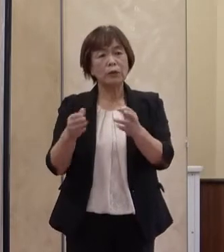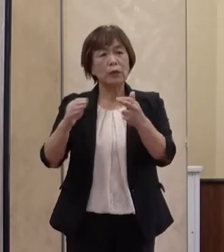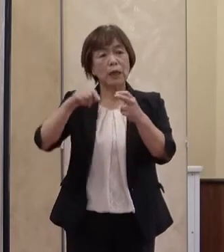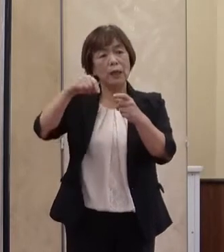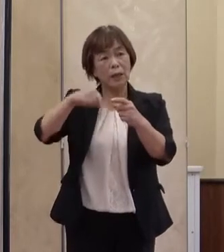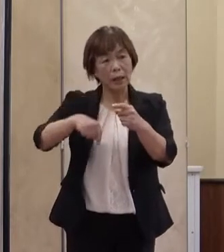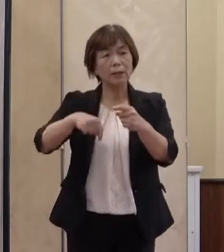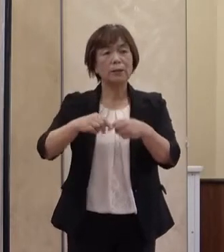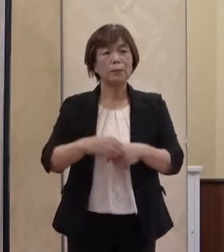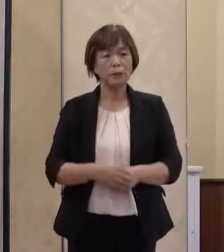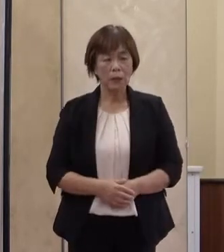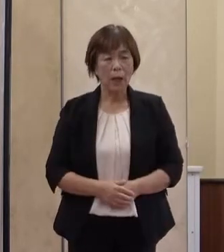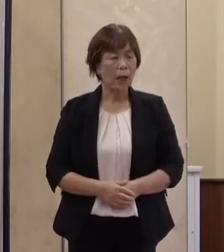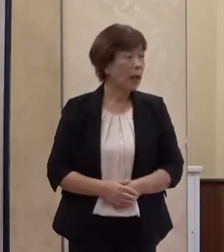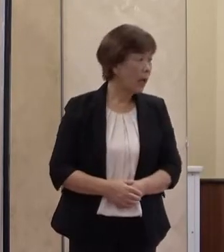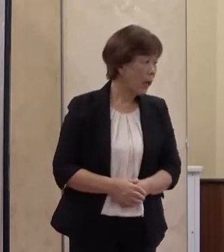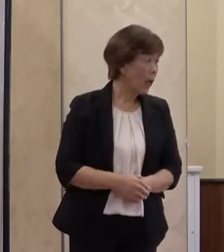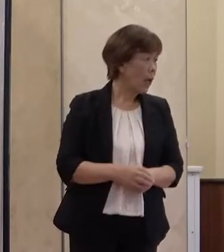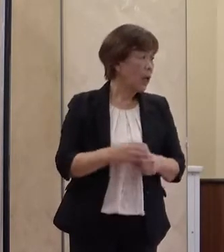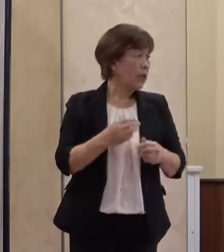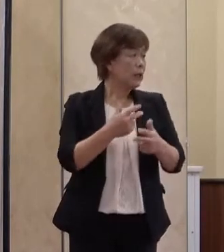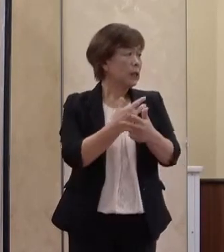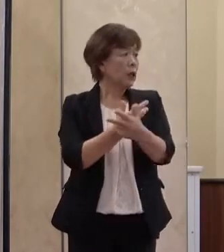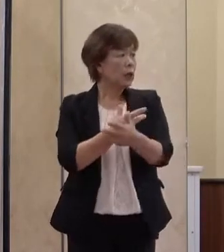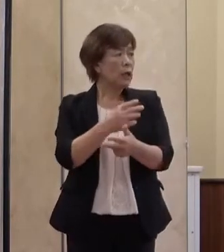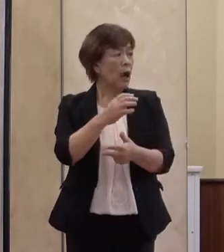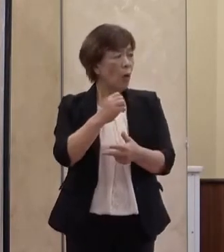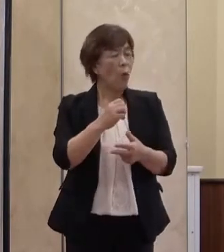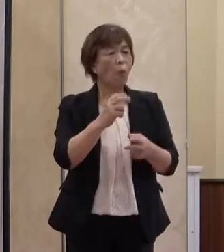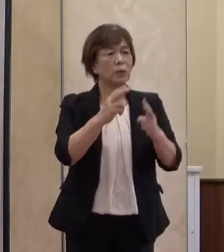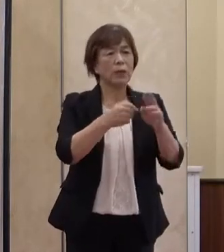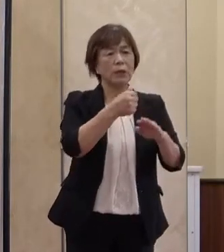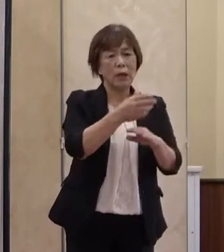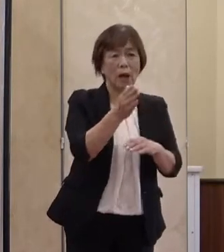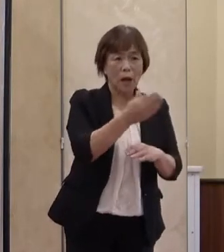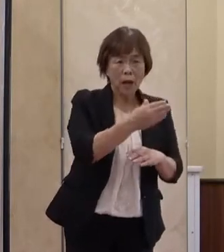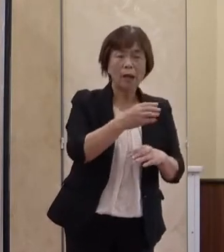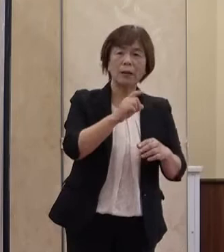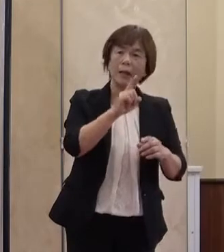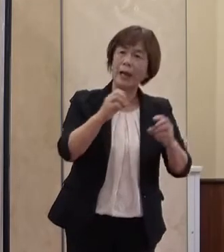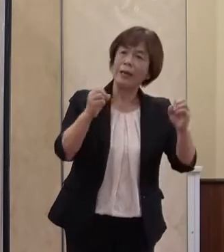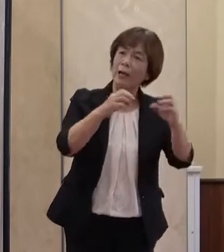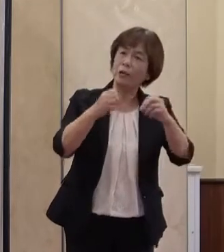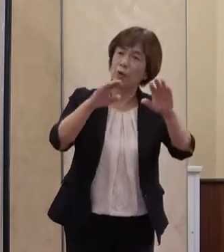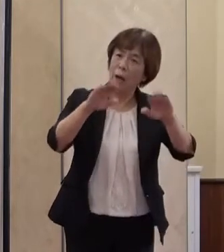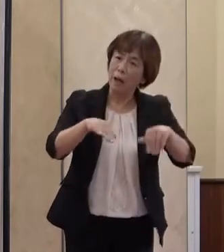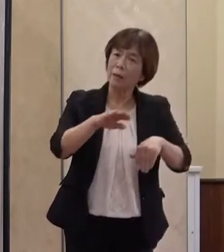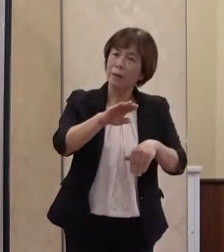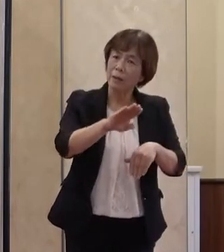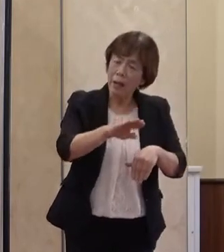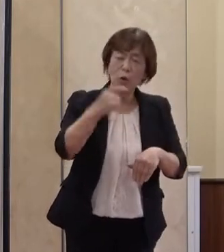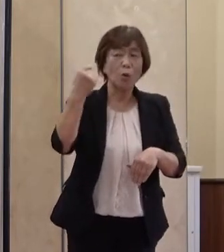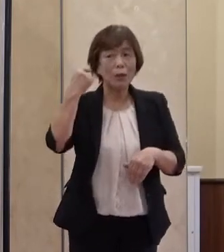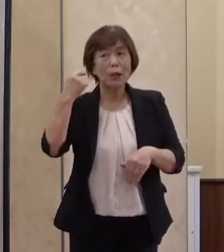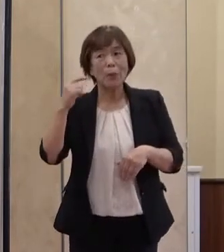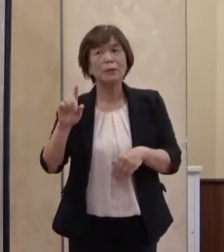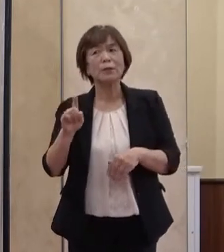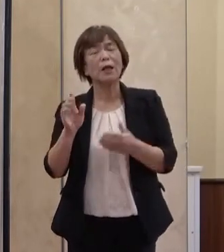尾社長と会われたという話があるんですけれども、どのようなやり取りがあったのか改めて教えていただけますか。